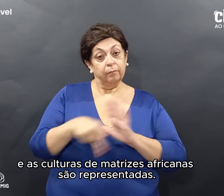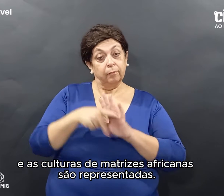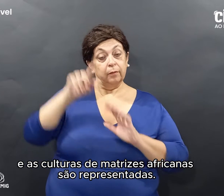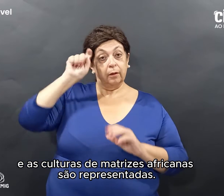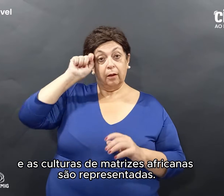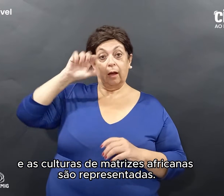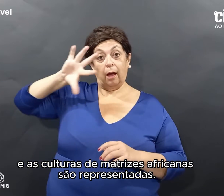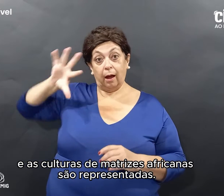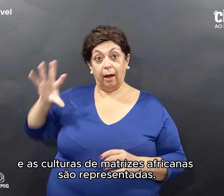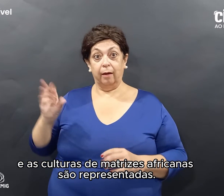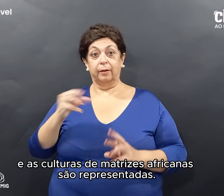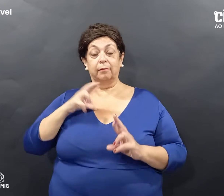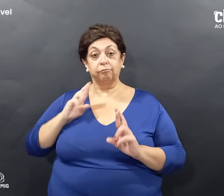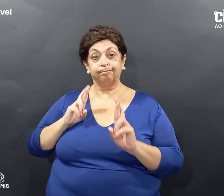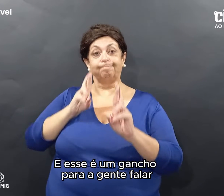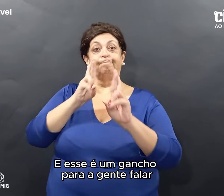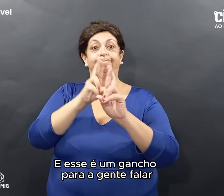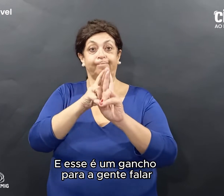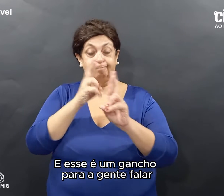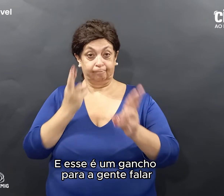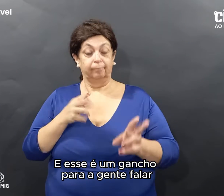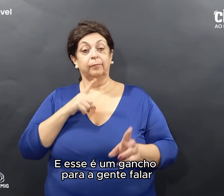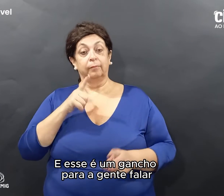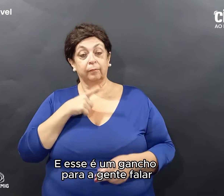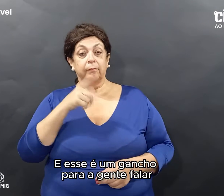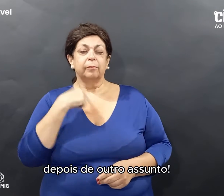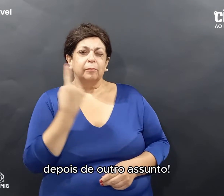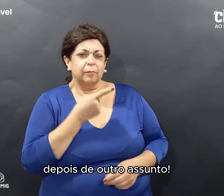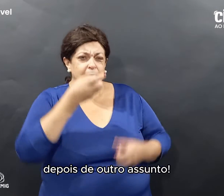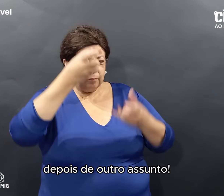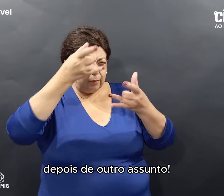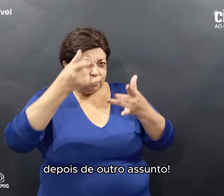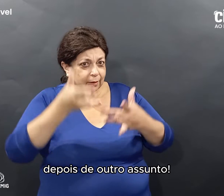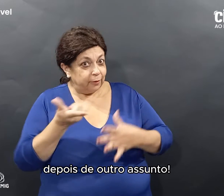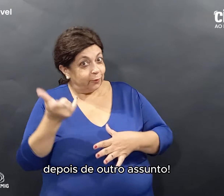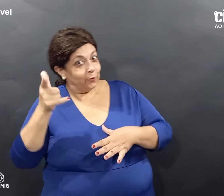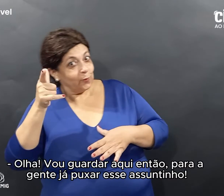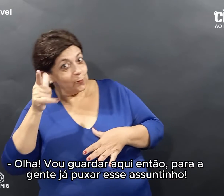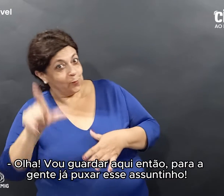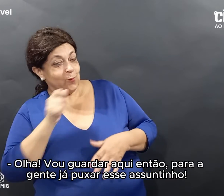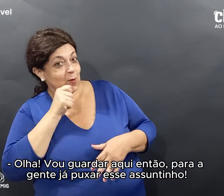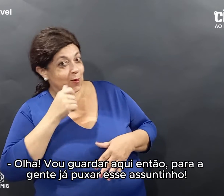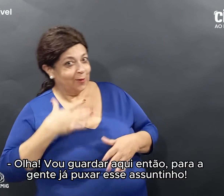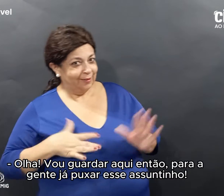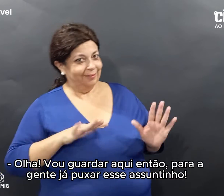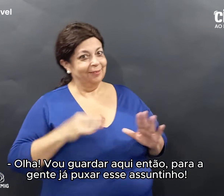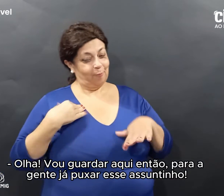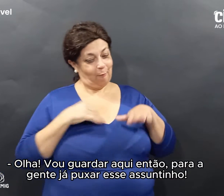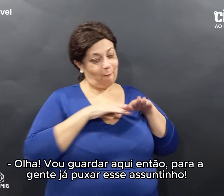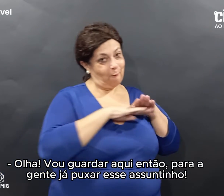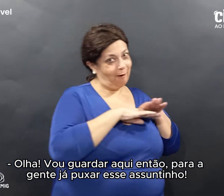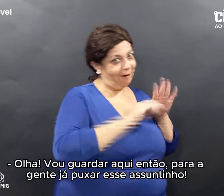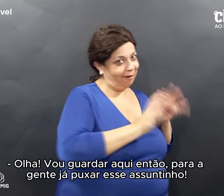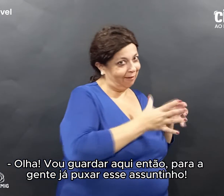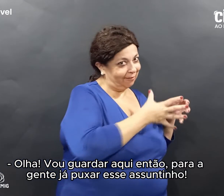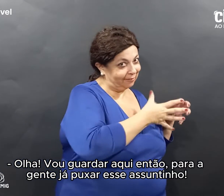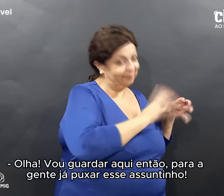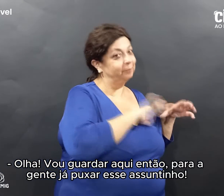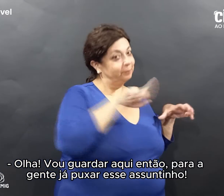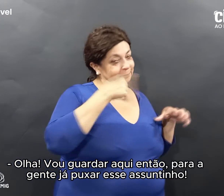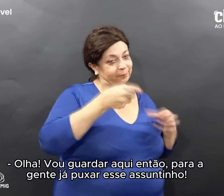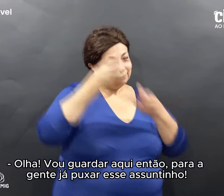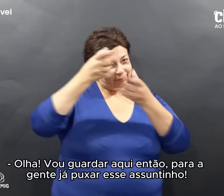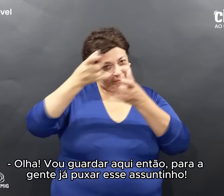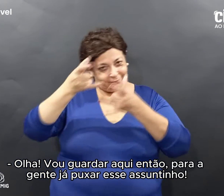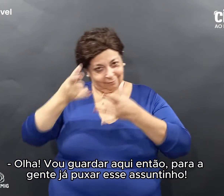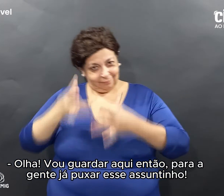africanas são representadas. E esse é um gancho para a gente falar depois de outro assunto. Olha, vou guardar aqui então pra gente já